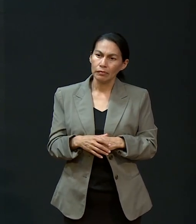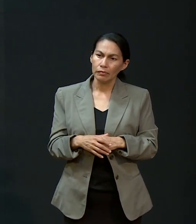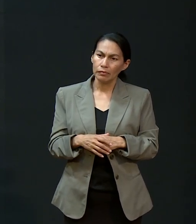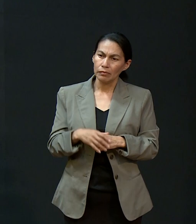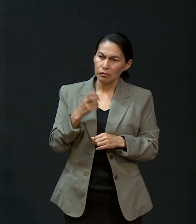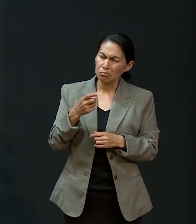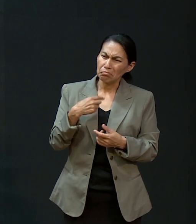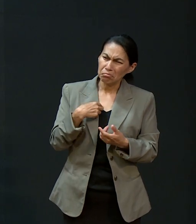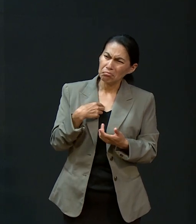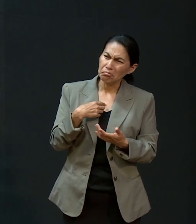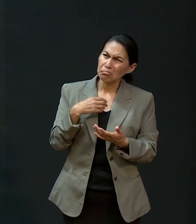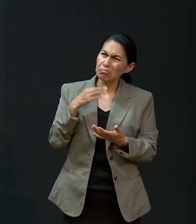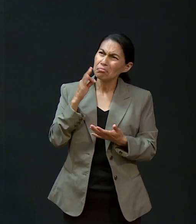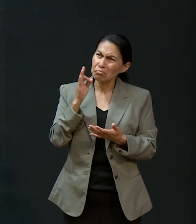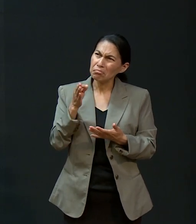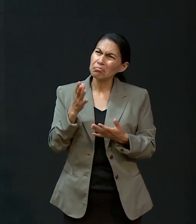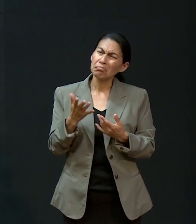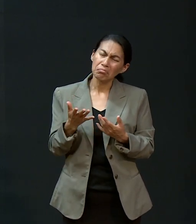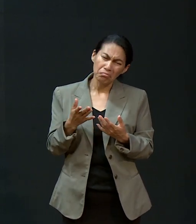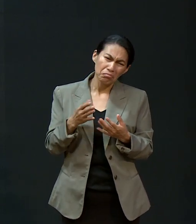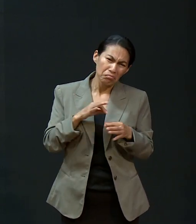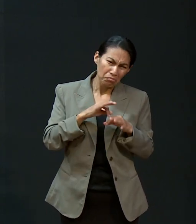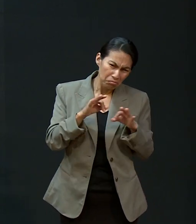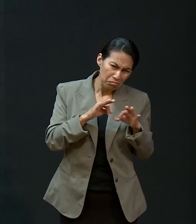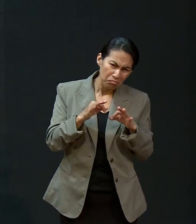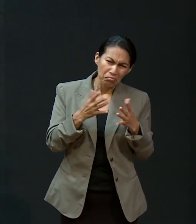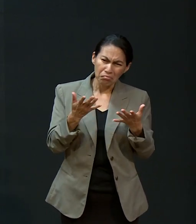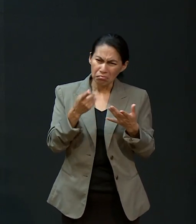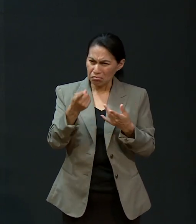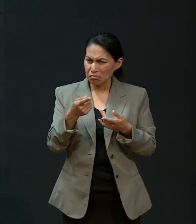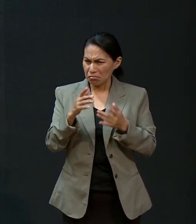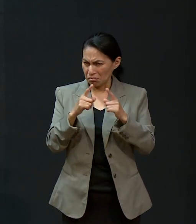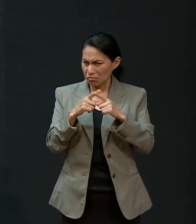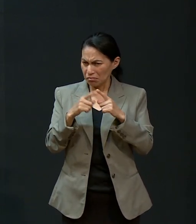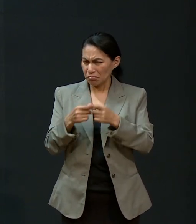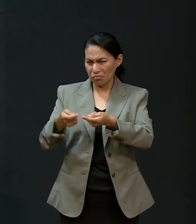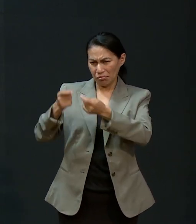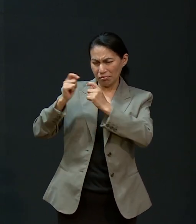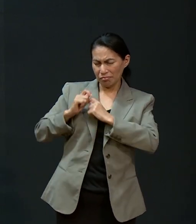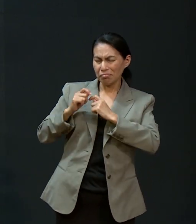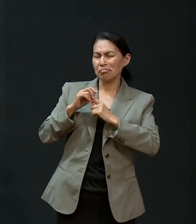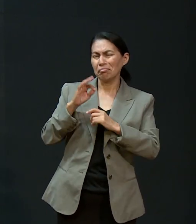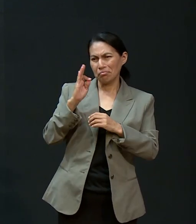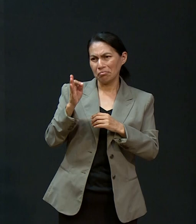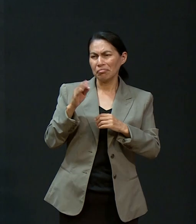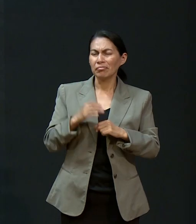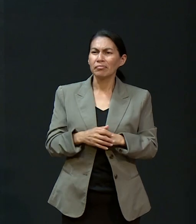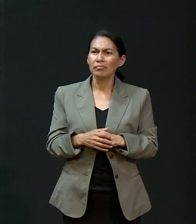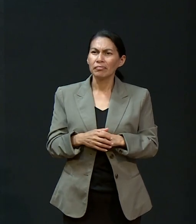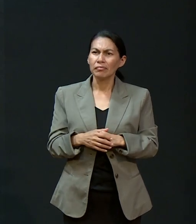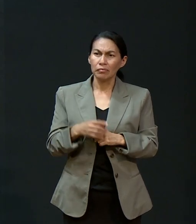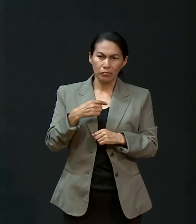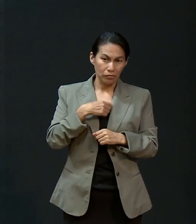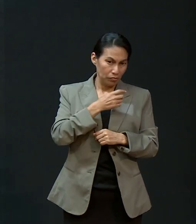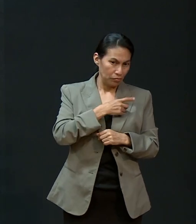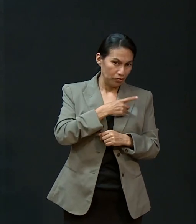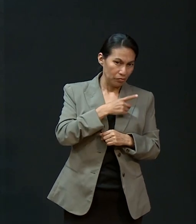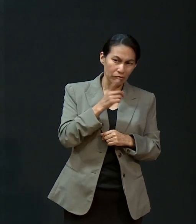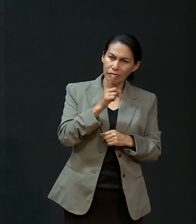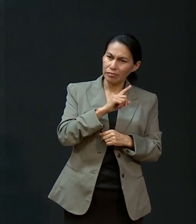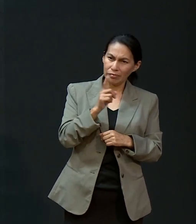aceptar, entonces acepté ese cargo y pues estuve trabajando,